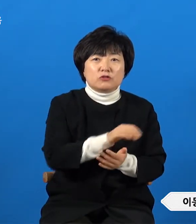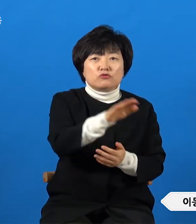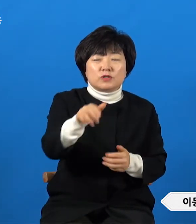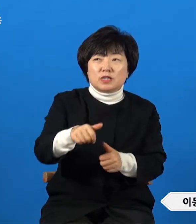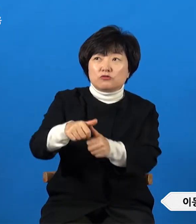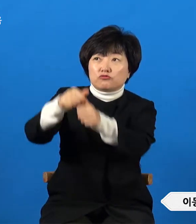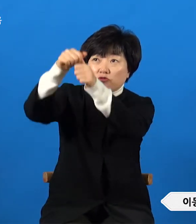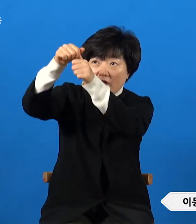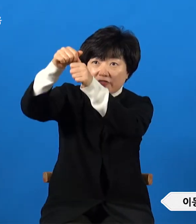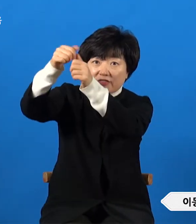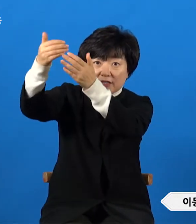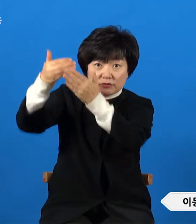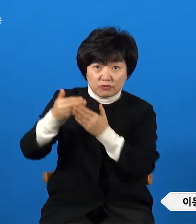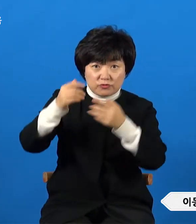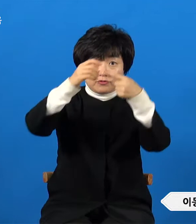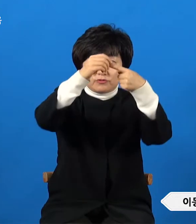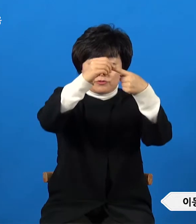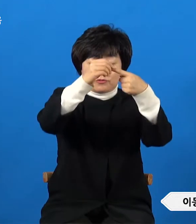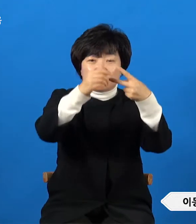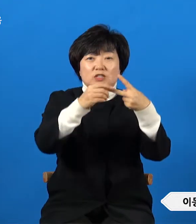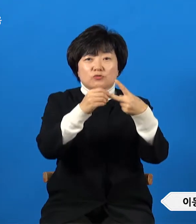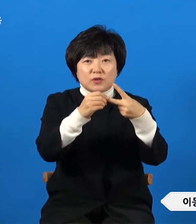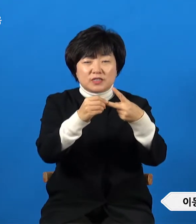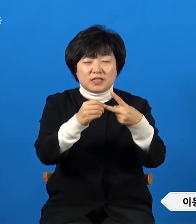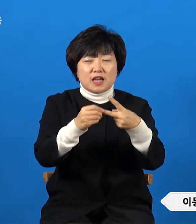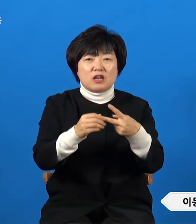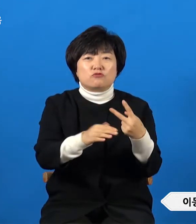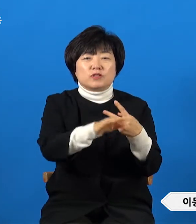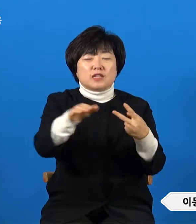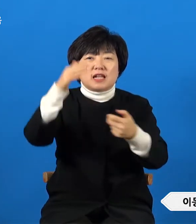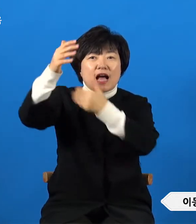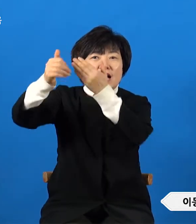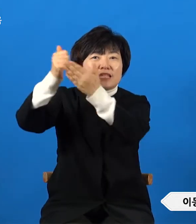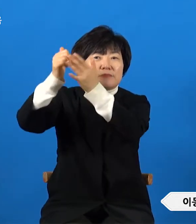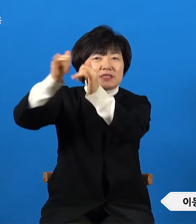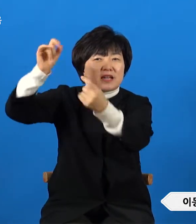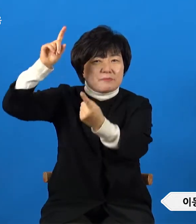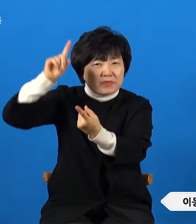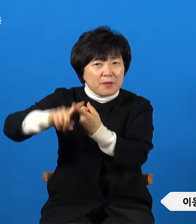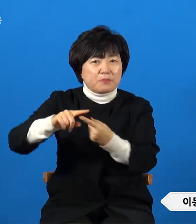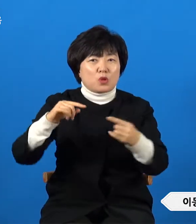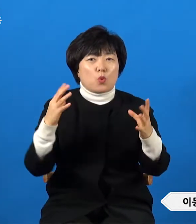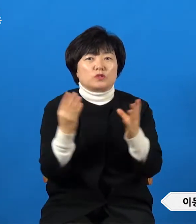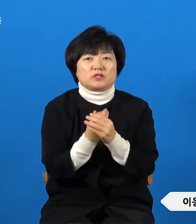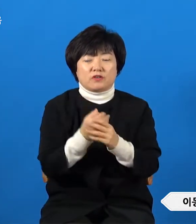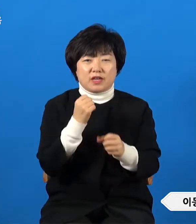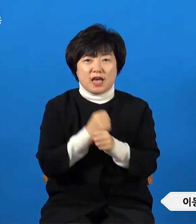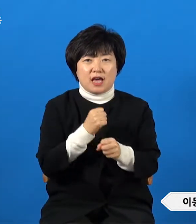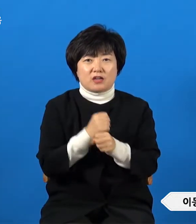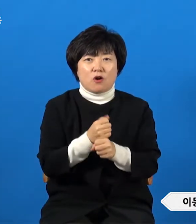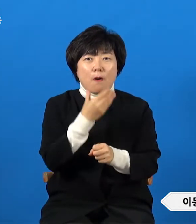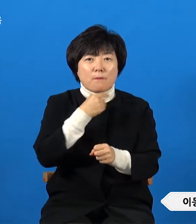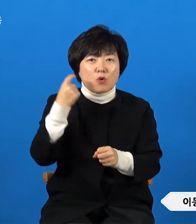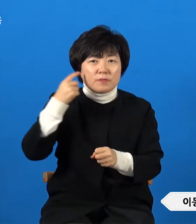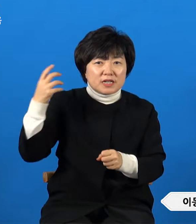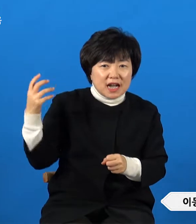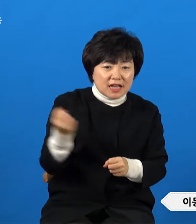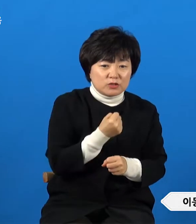인도할 뿐만 아니라 우리를 하나님의 사람으로서 온전케 하여 이 복음을 가지고 영향을 끼칠 수